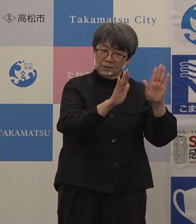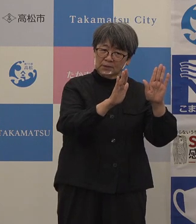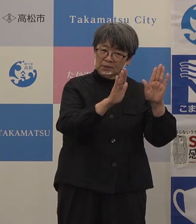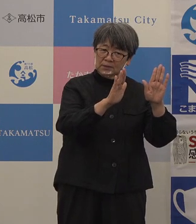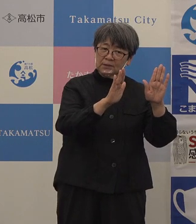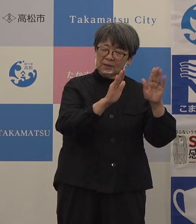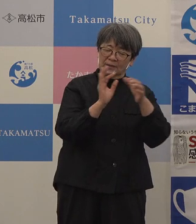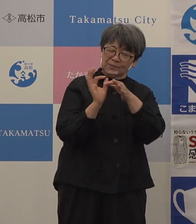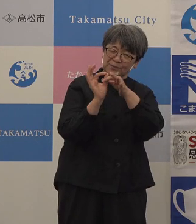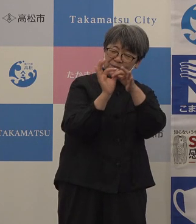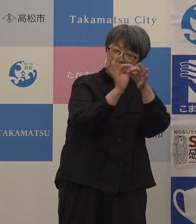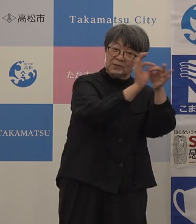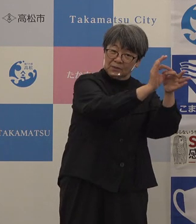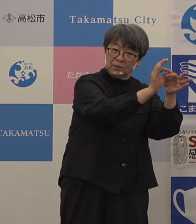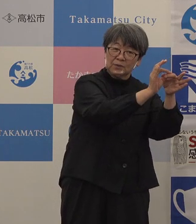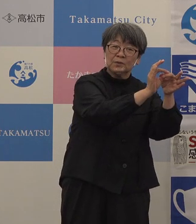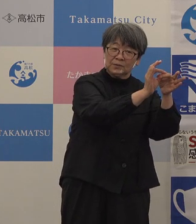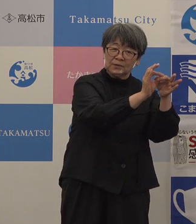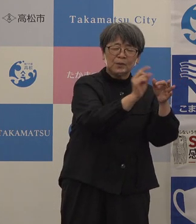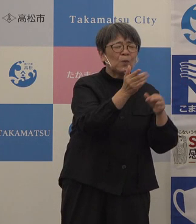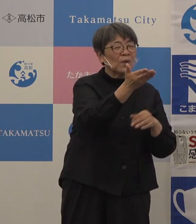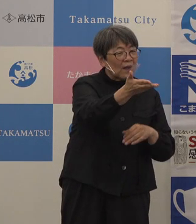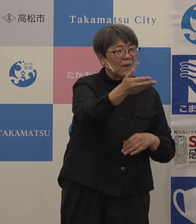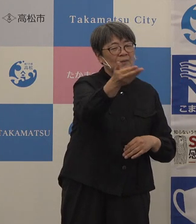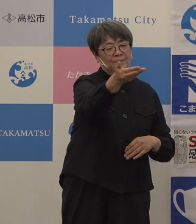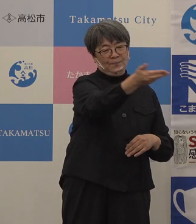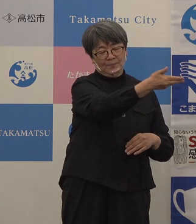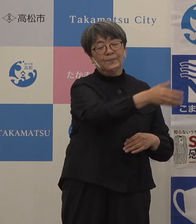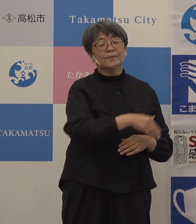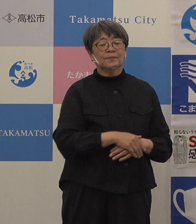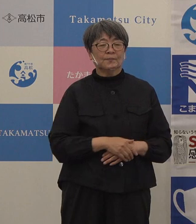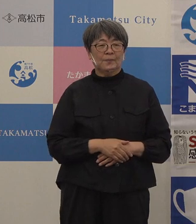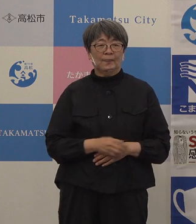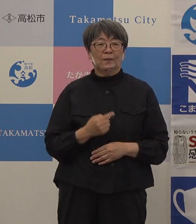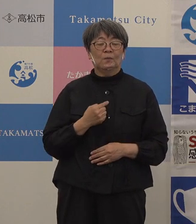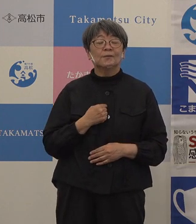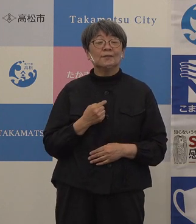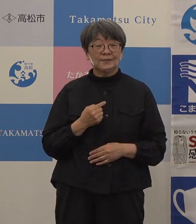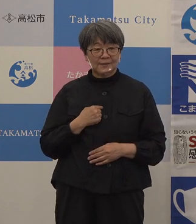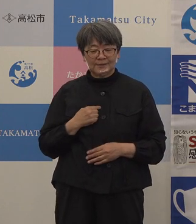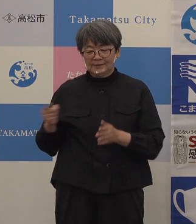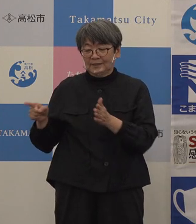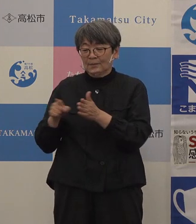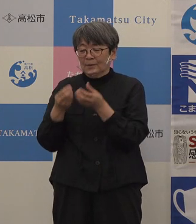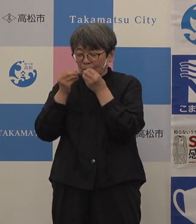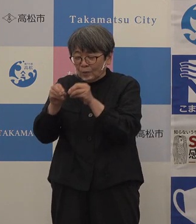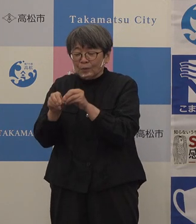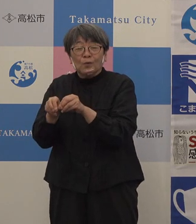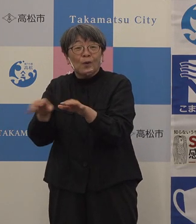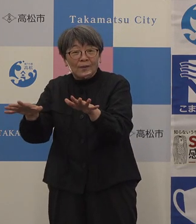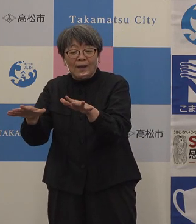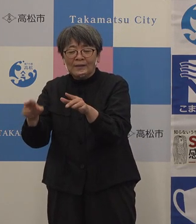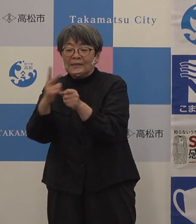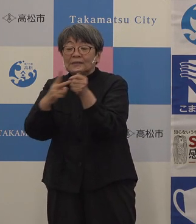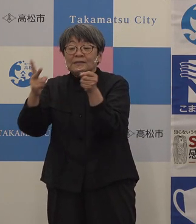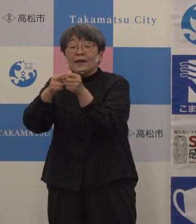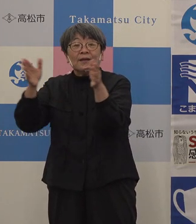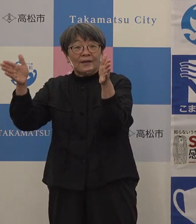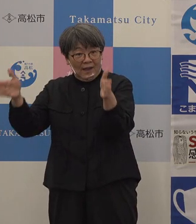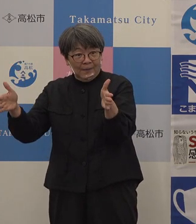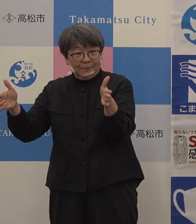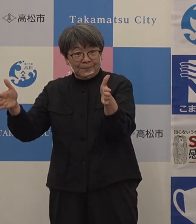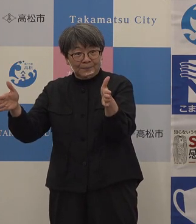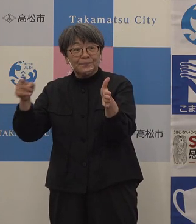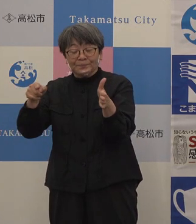期間続いていることについての受け止めをお願いします。 はい、これまでもコロナ禍が起こって2年ちょっとの間に